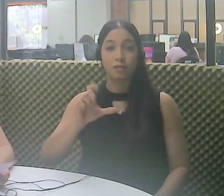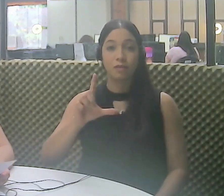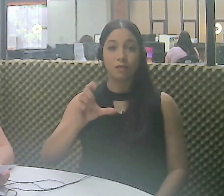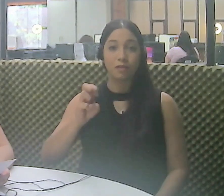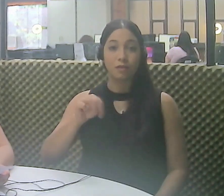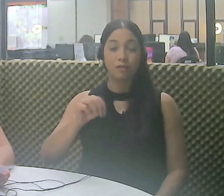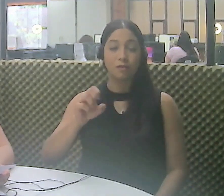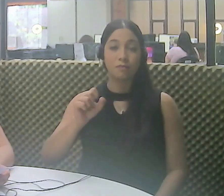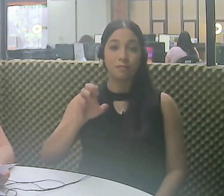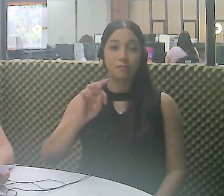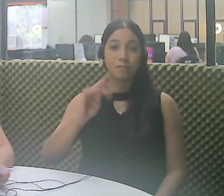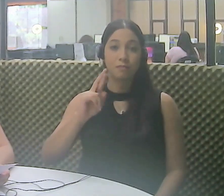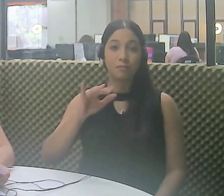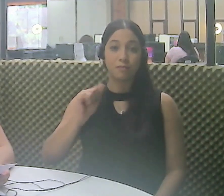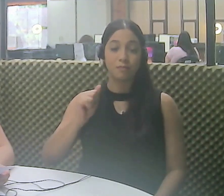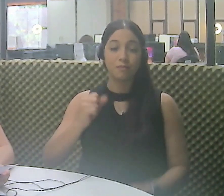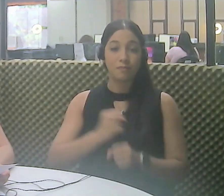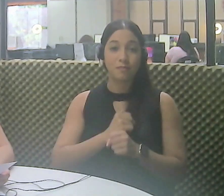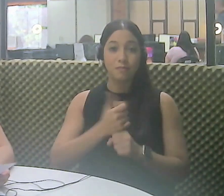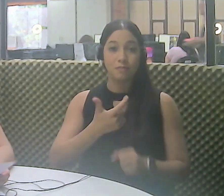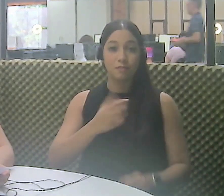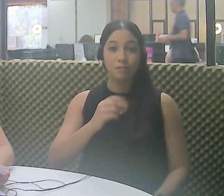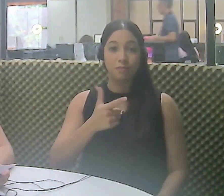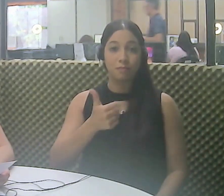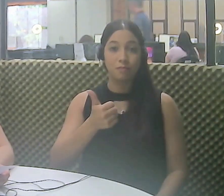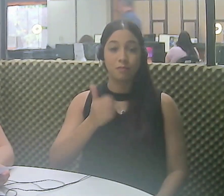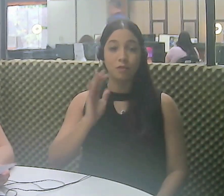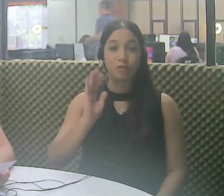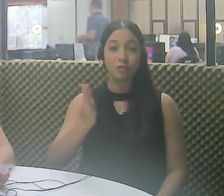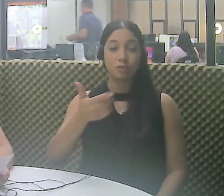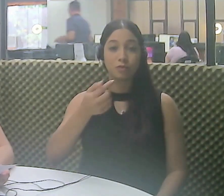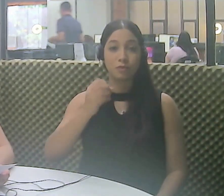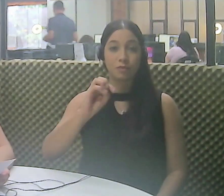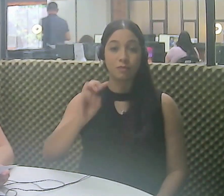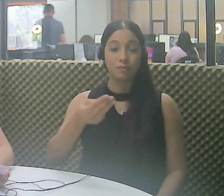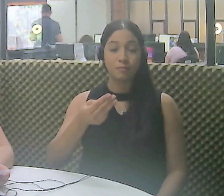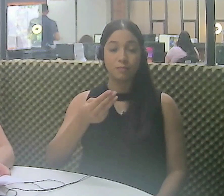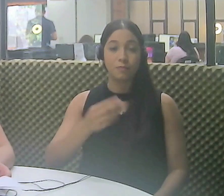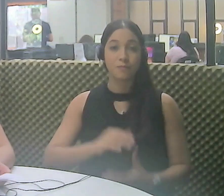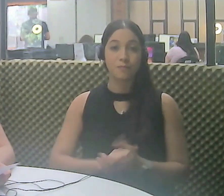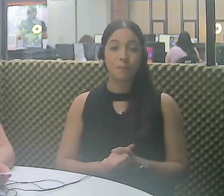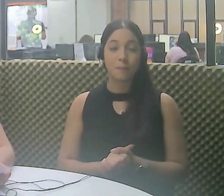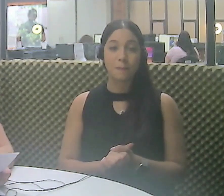Desde 2021, já houve a troca de 70 mil hidrômetros na cidade.